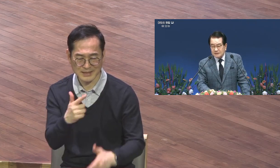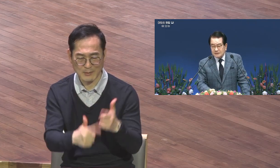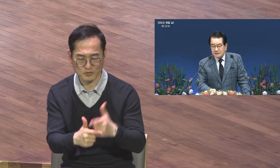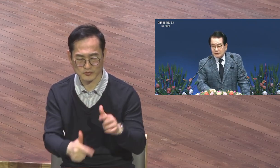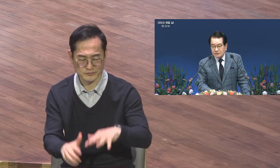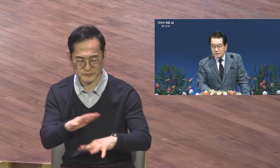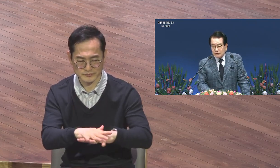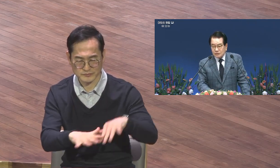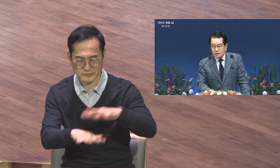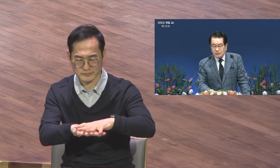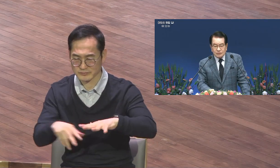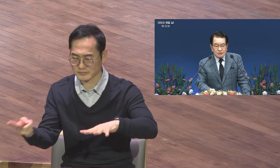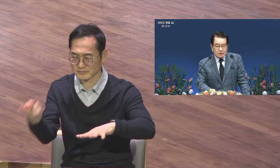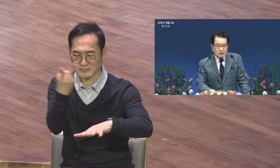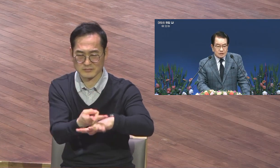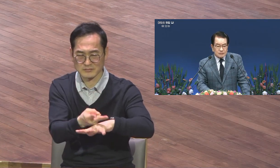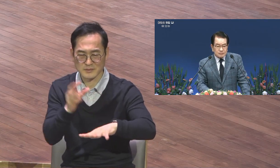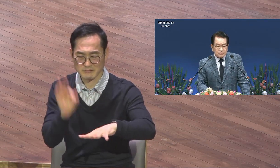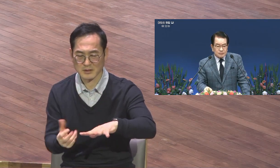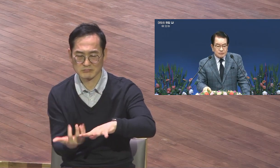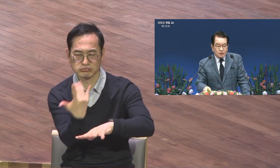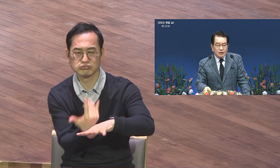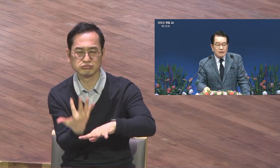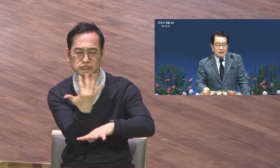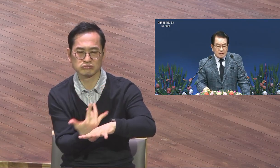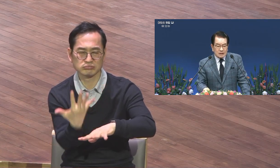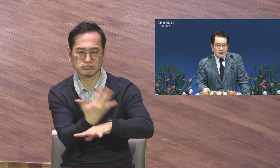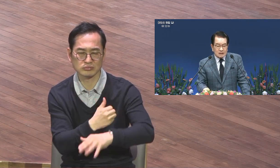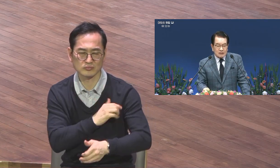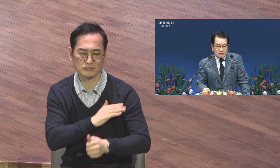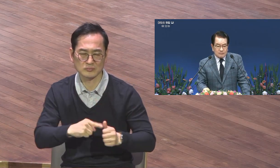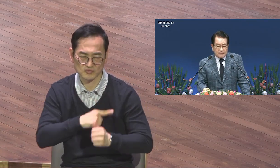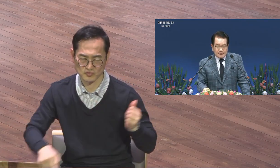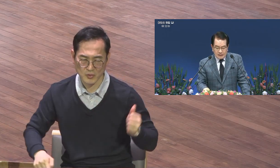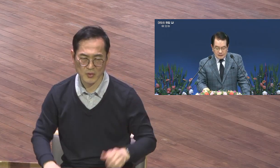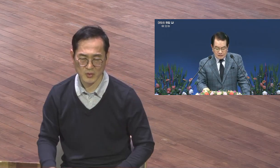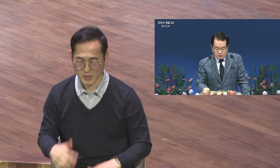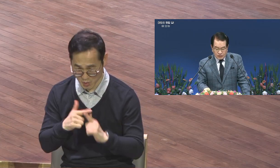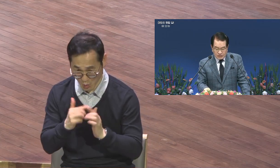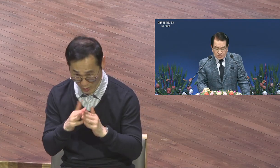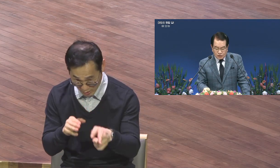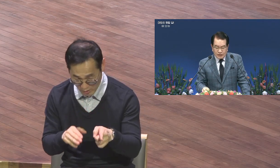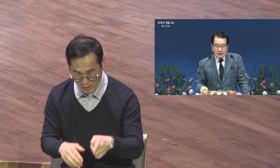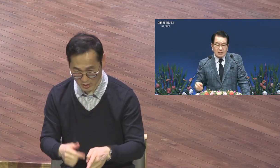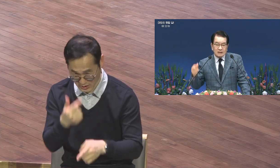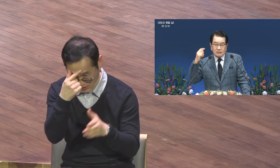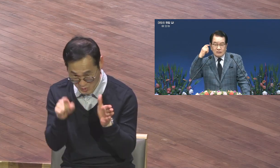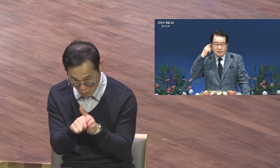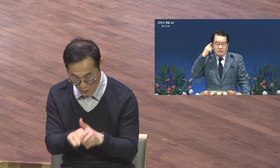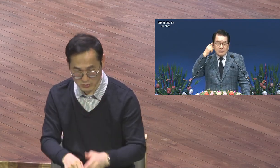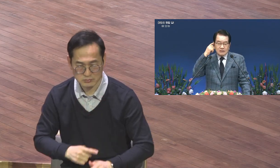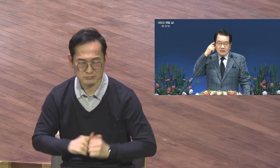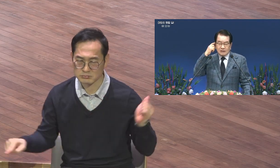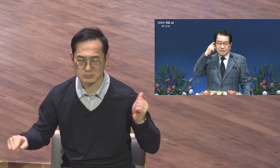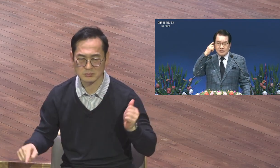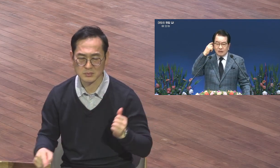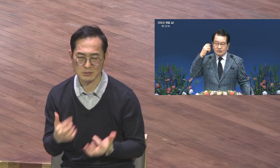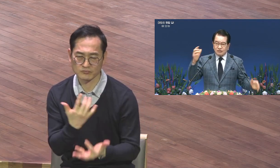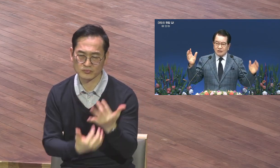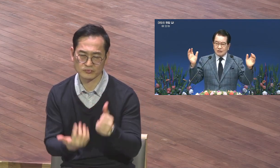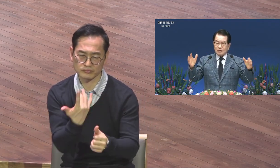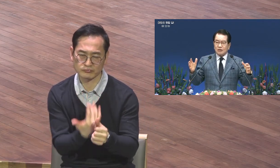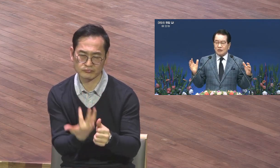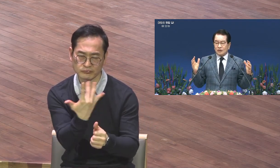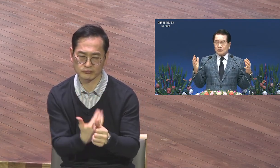거. 그냥 교회 나갔다고 그 동네에서 교회 나갔다고 그렇게